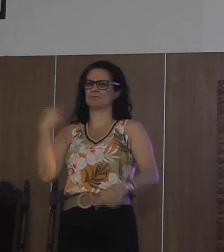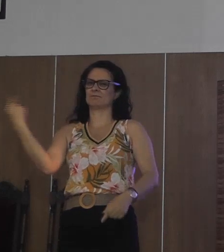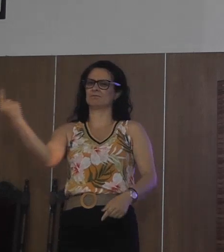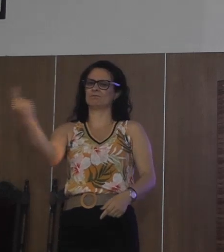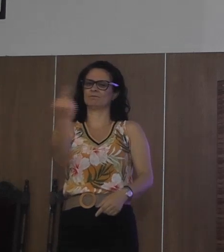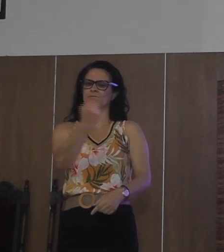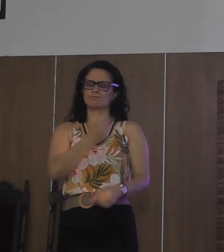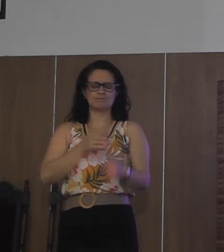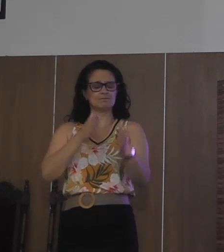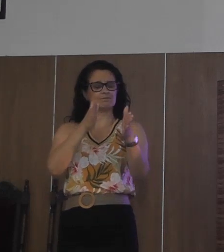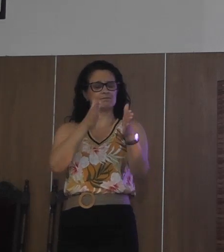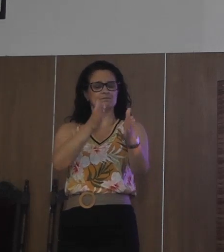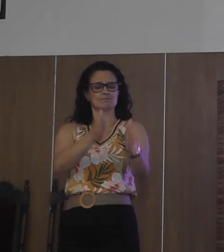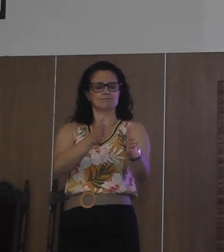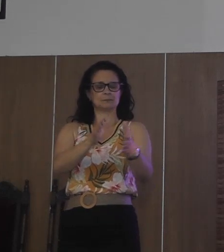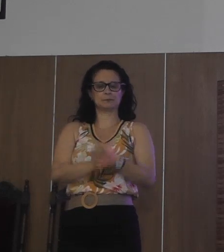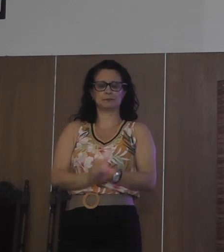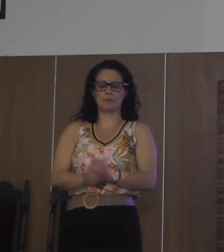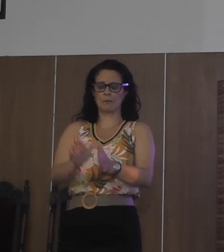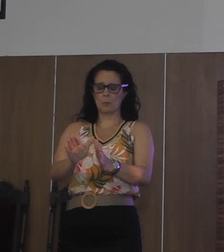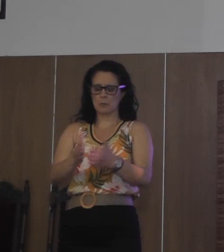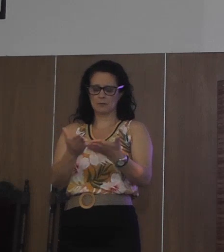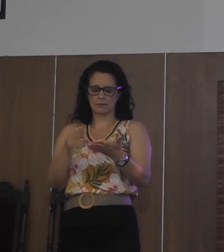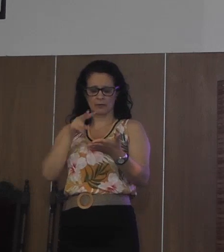E eu olhando para a história de Josué,